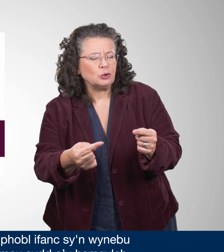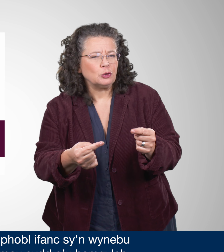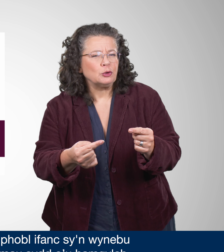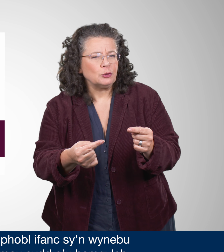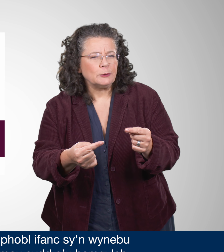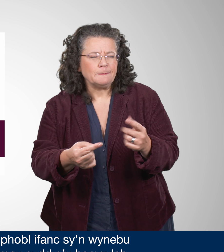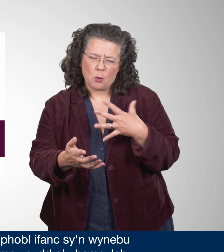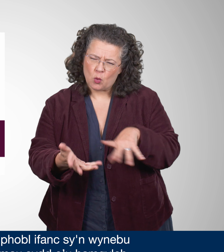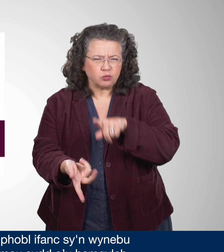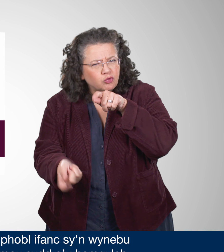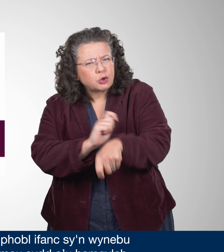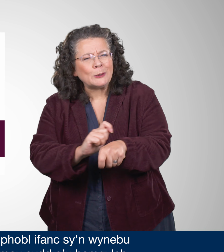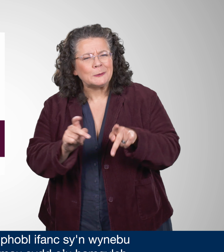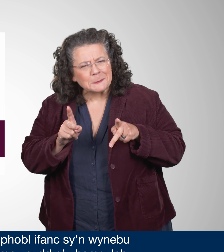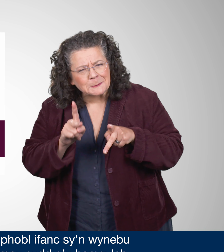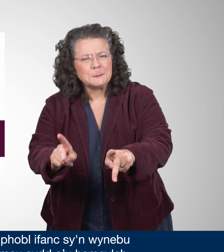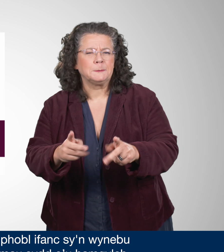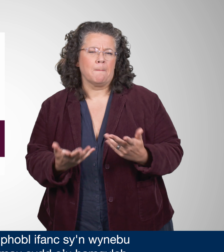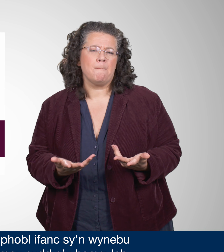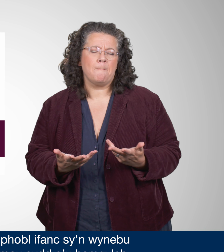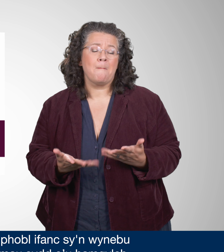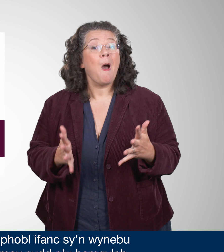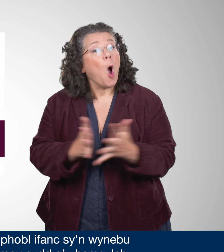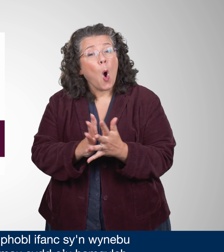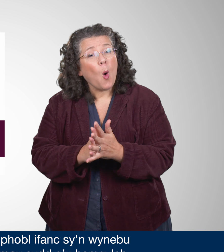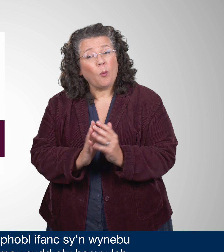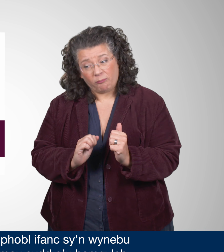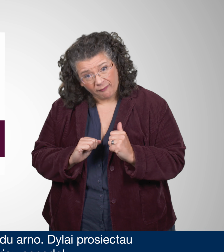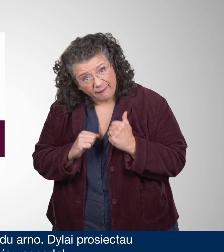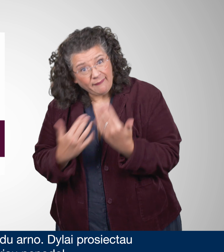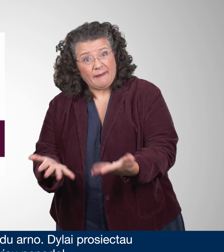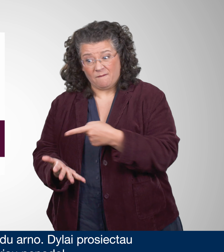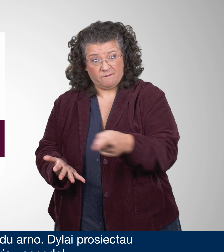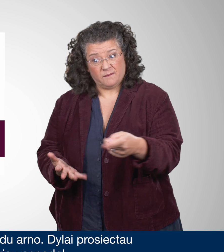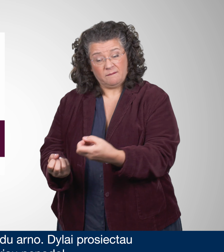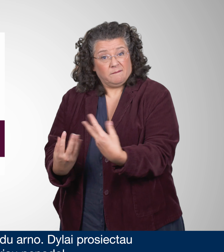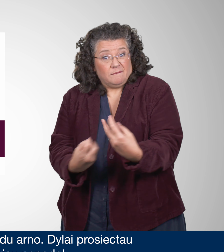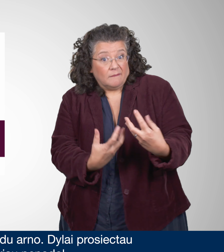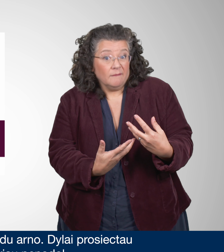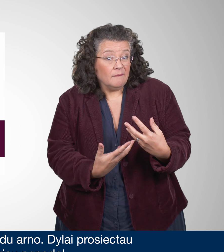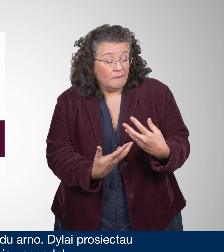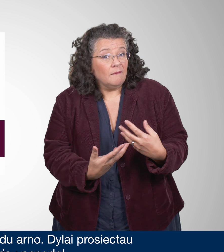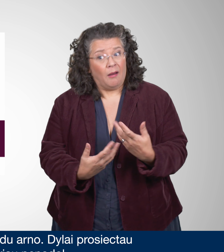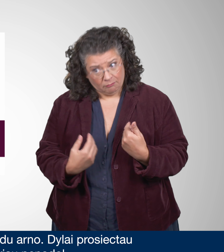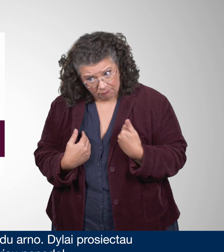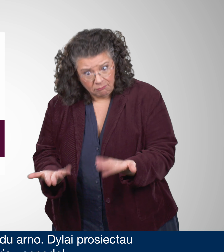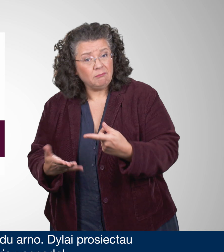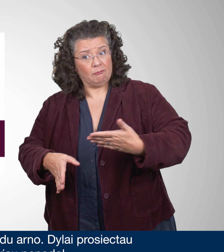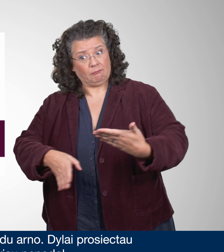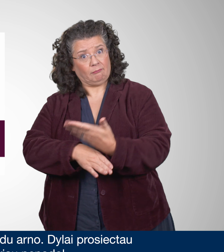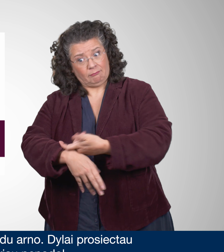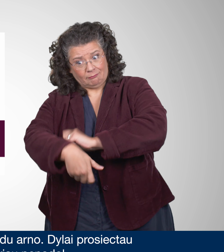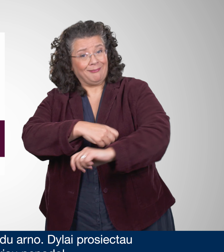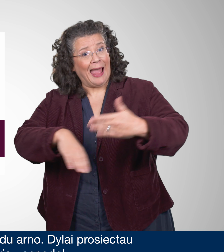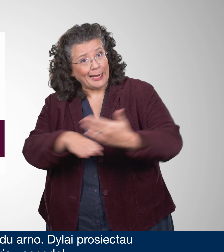i newid y systemau sydd o'i hamgylch, drwy roi llais iddynt a